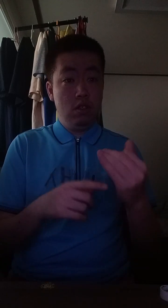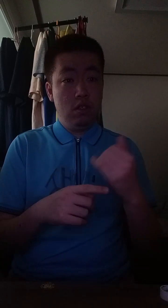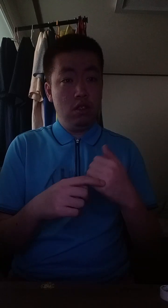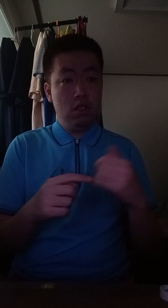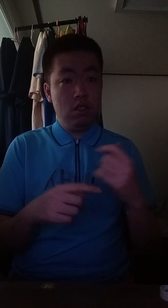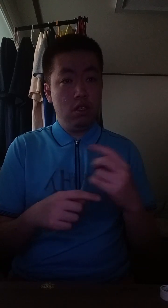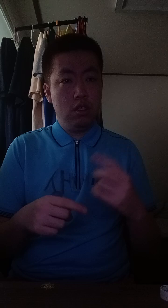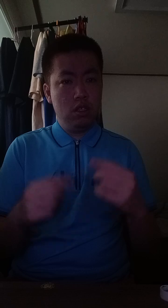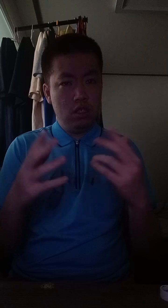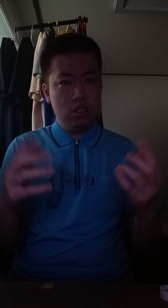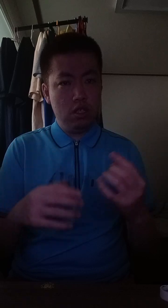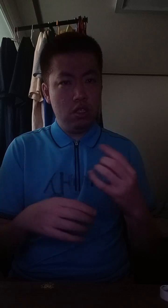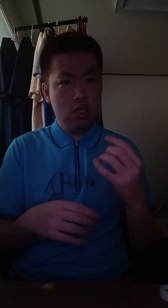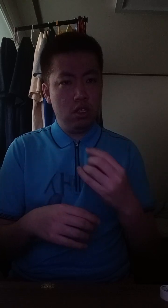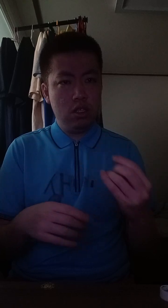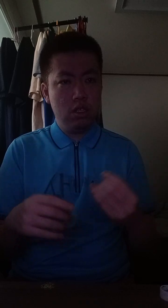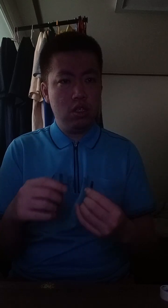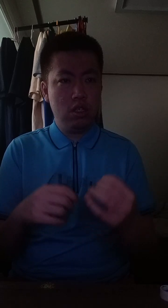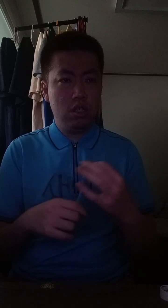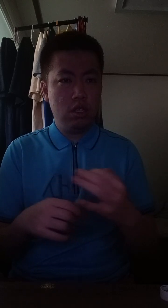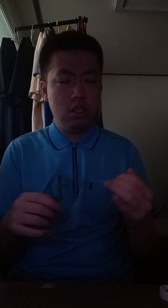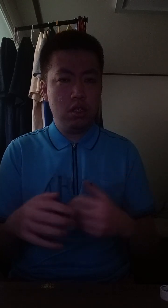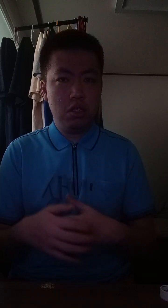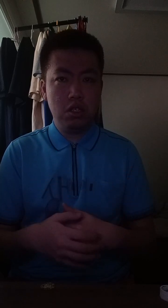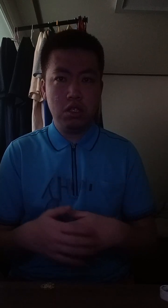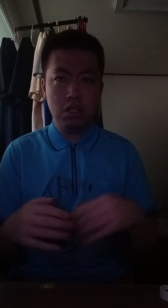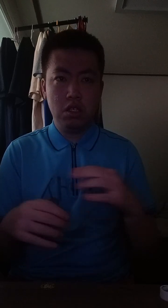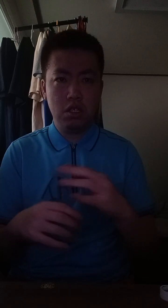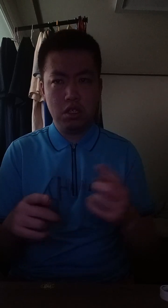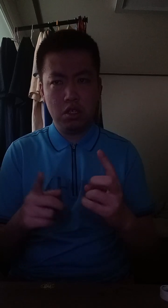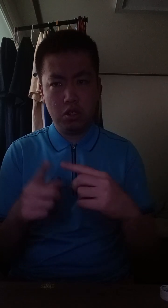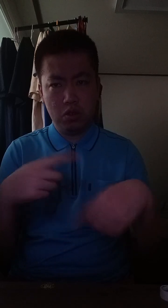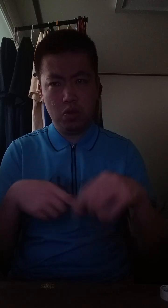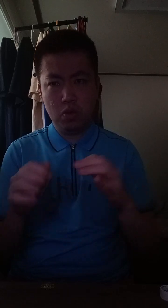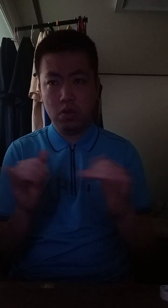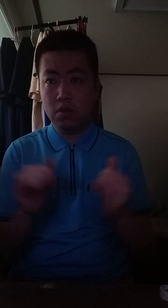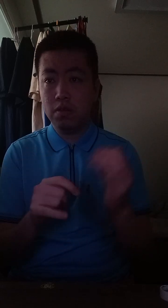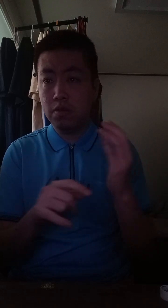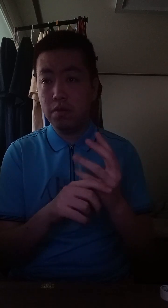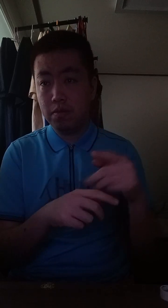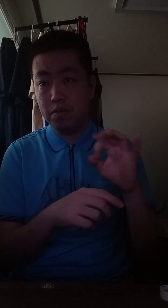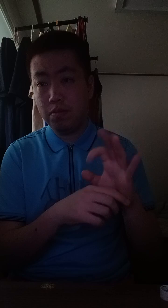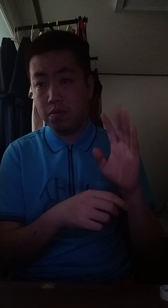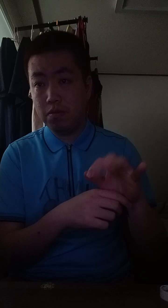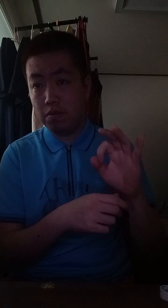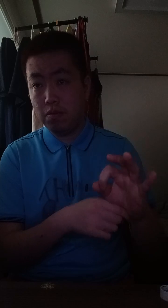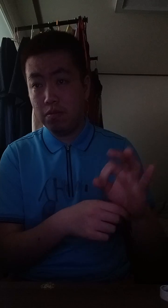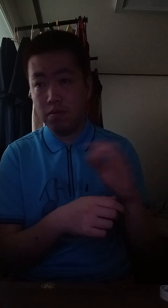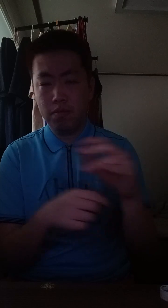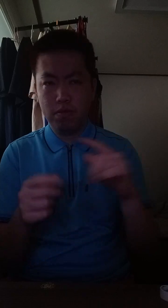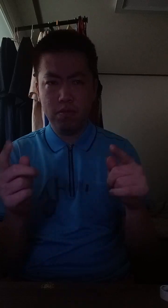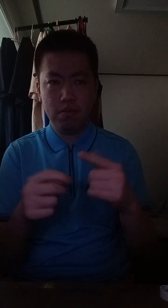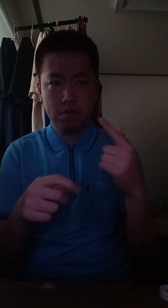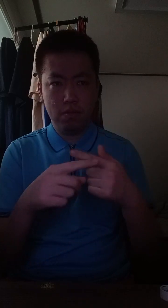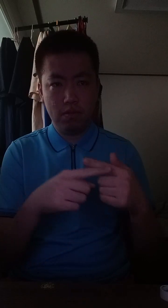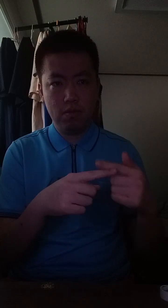변압기가 터진 거예요? 예, 이렇게 터지고. 한국전력은 변압기 교체 작업이 끝난 오늘 새벽 3시부터 전기 공급이 재개됐다고